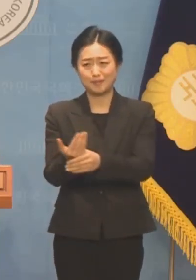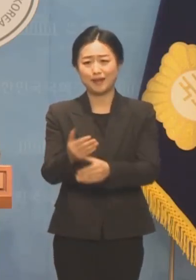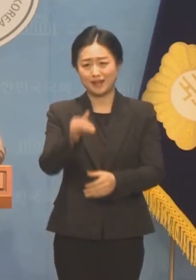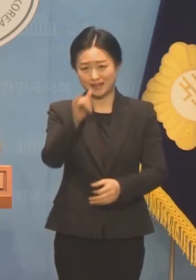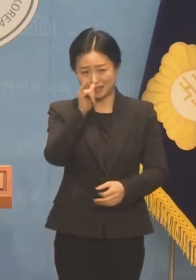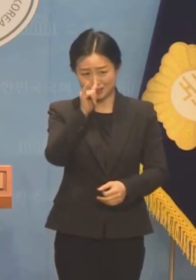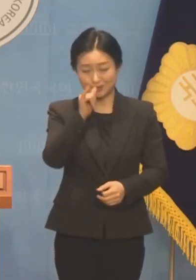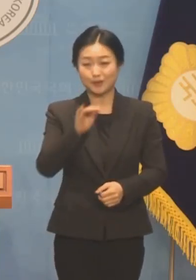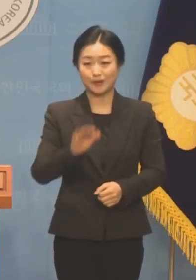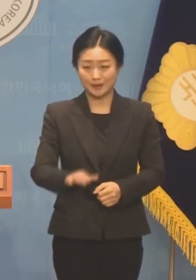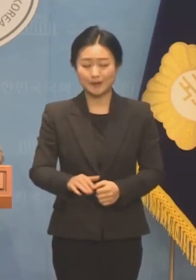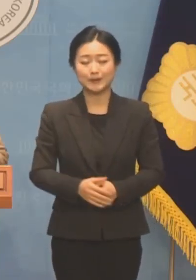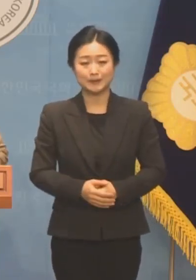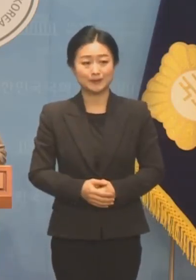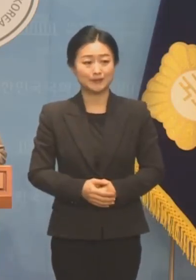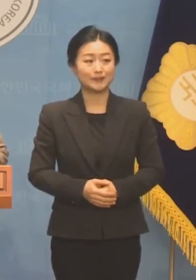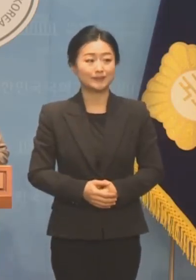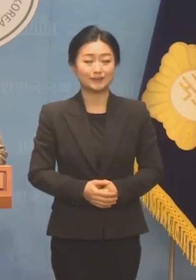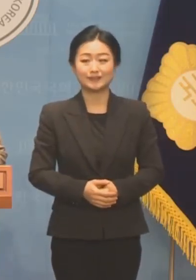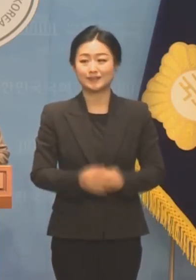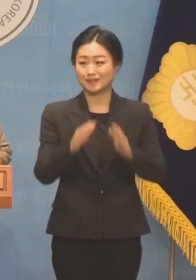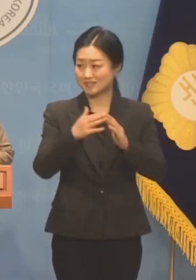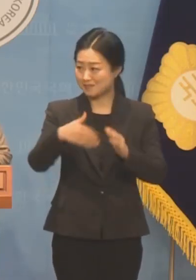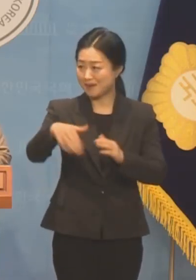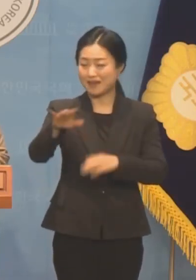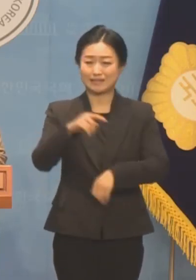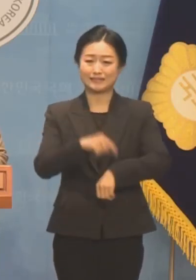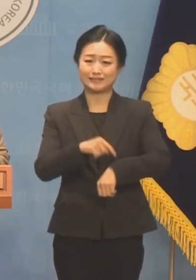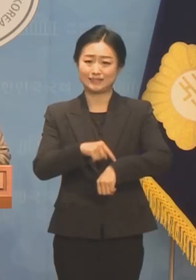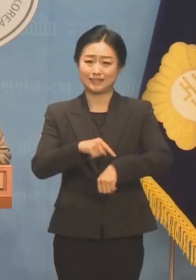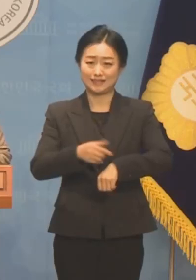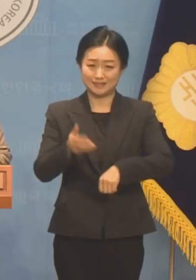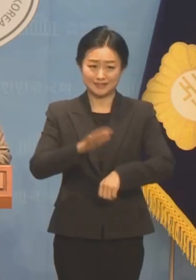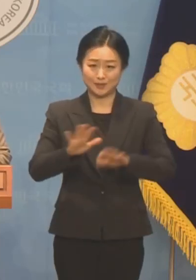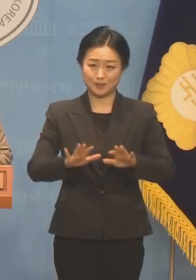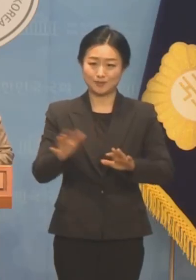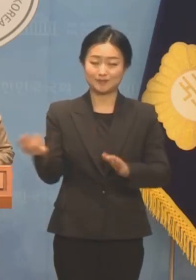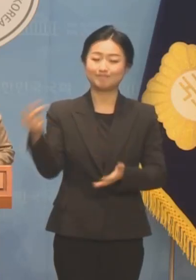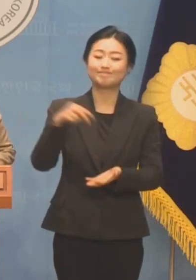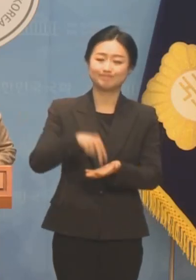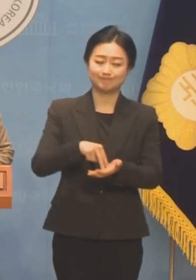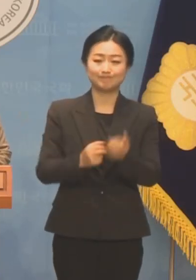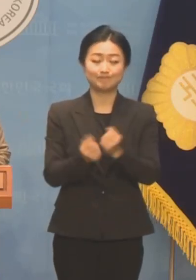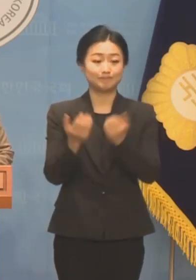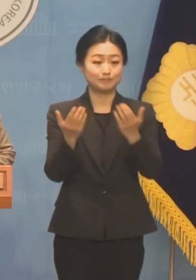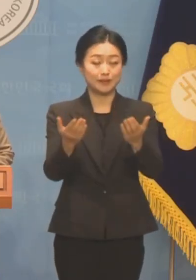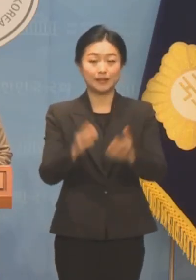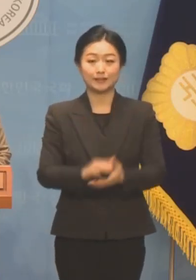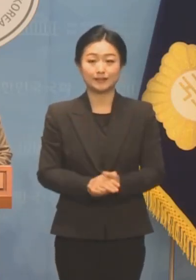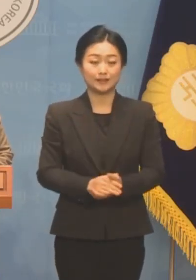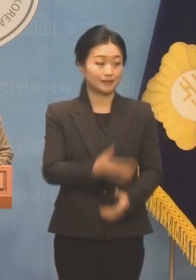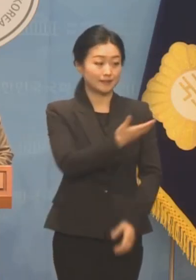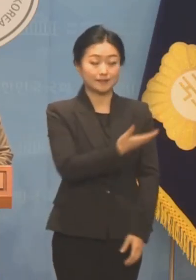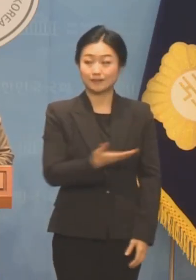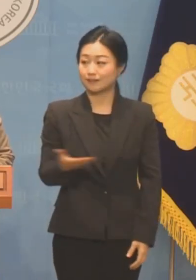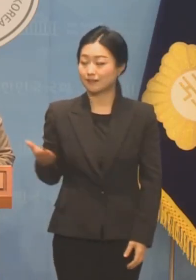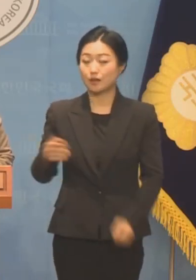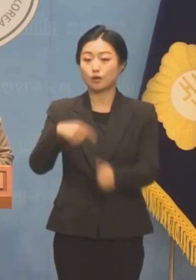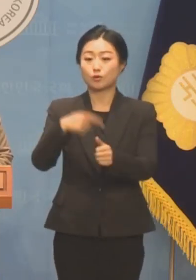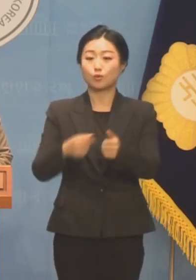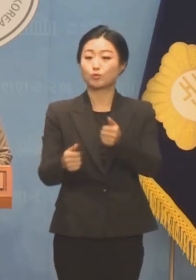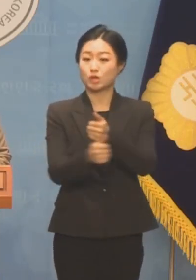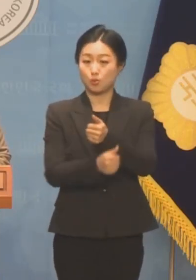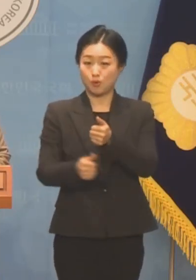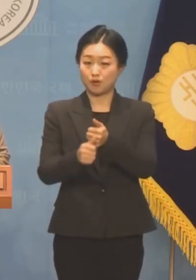보니까 다들 퇴근하셔야 될 시간임에도 이렇게 소통관에 섰습니다. 저희는 22대